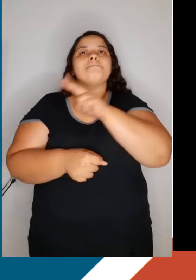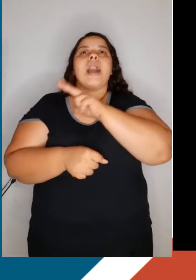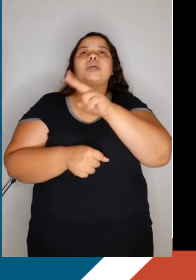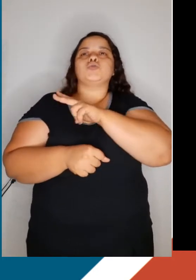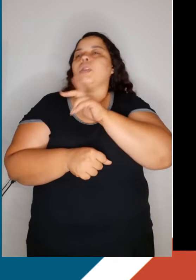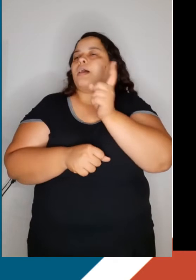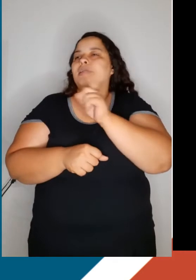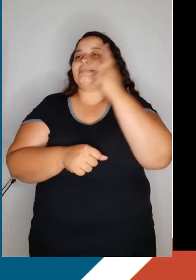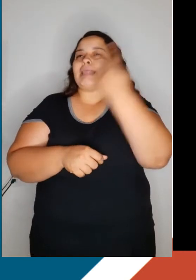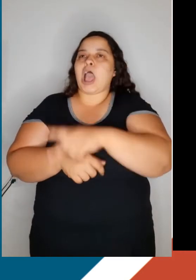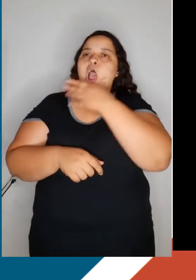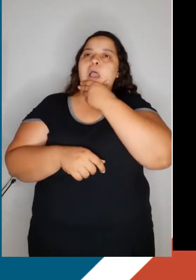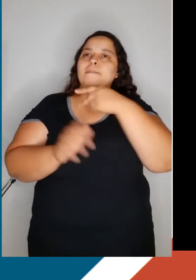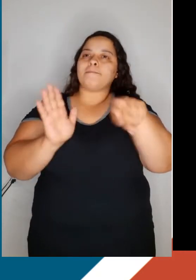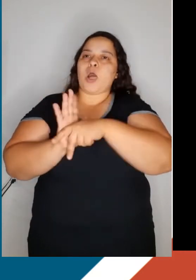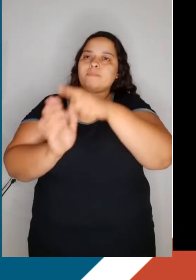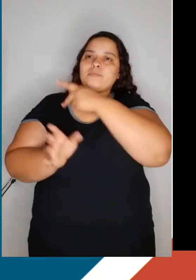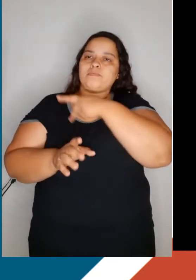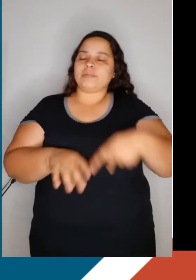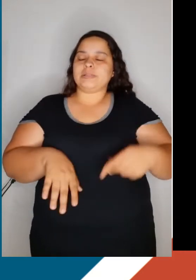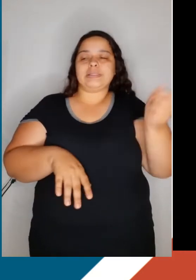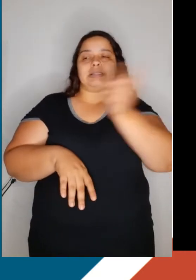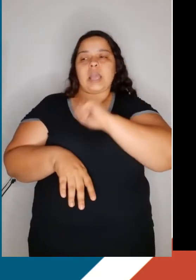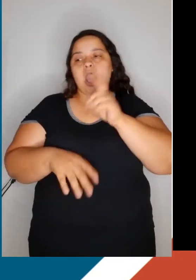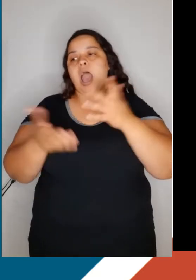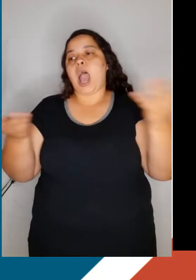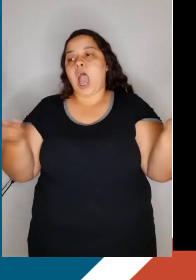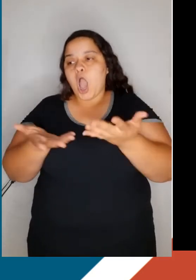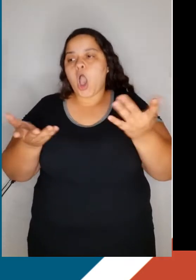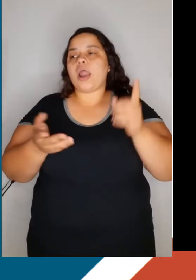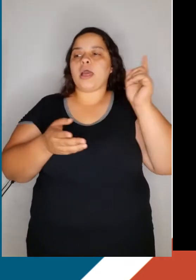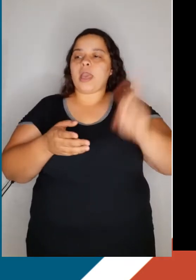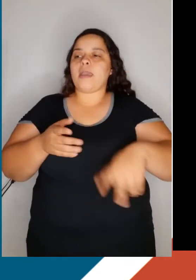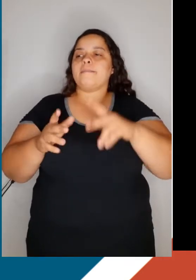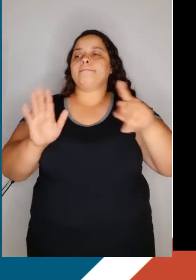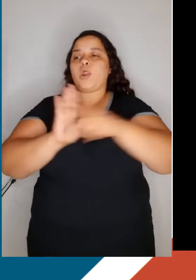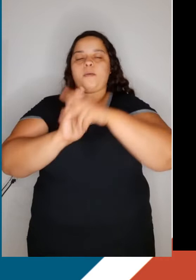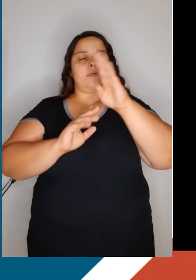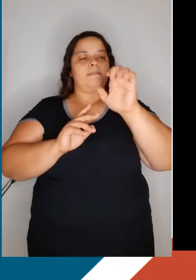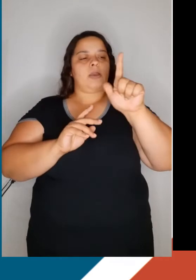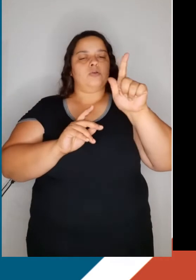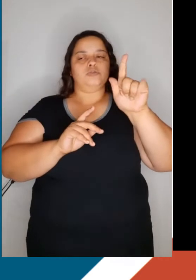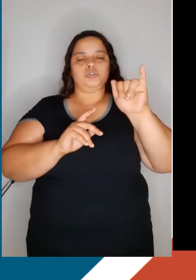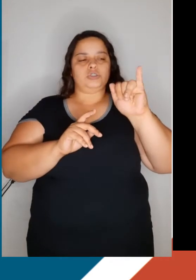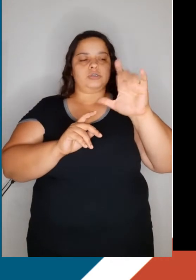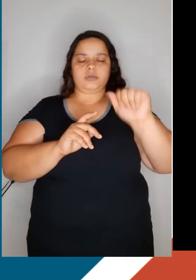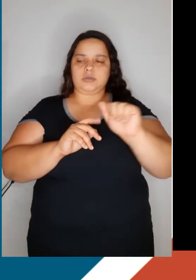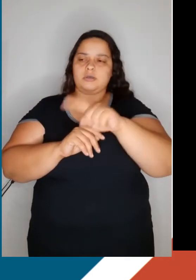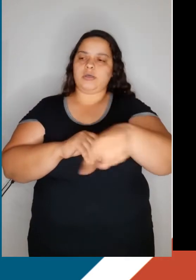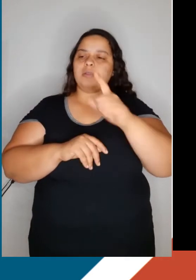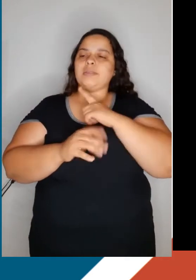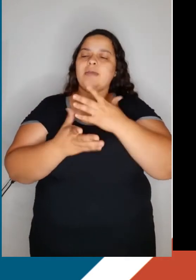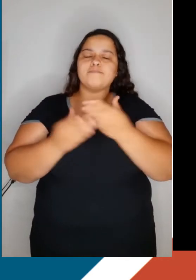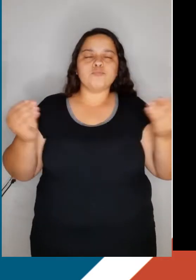da Bélgica. Durante o tempo em que os belgas, ou então Leopoldo, estiveram presentes no Congo, a gente teve diversas